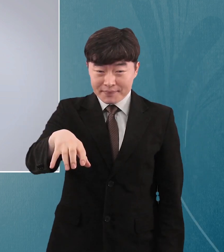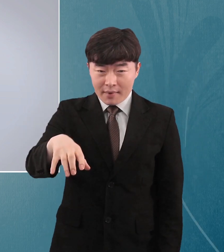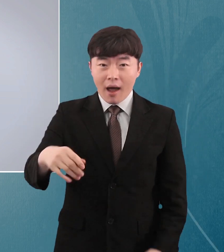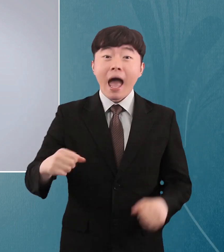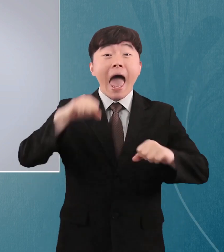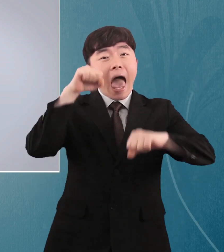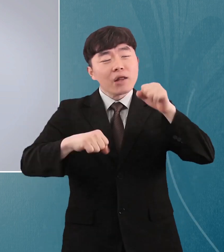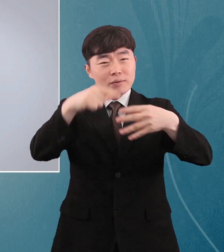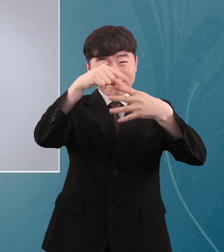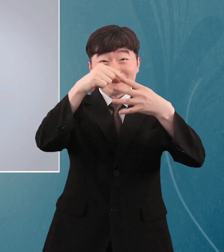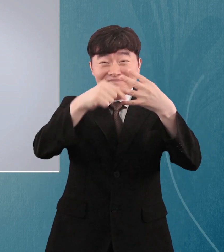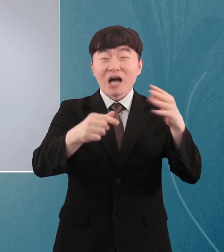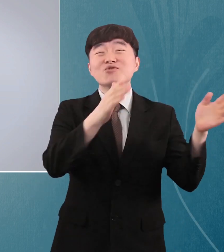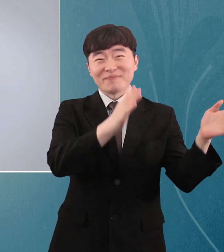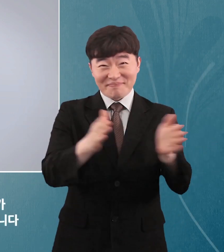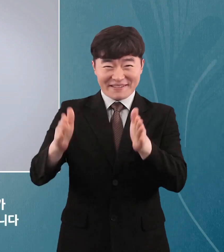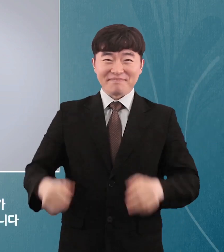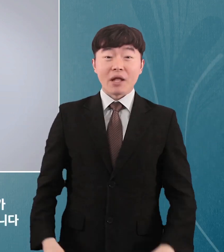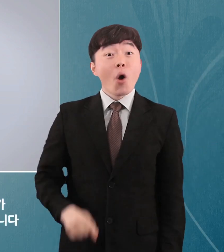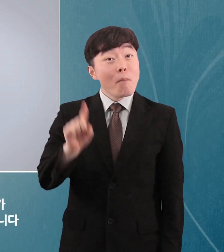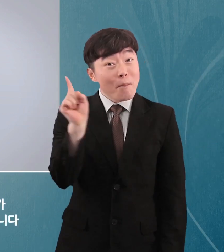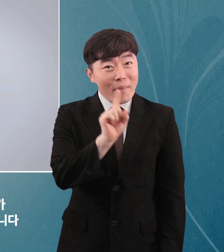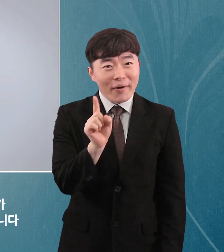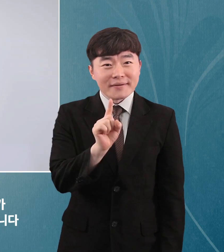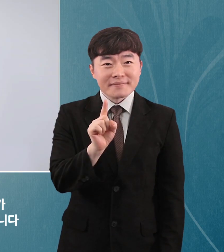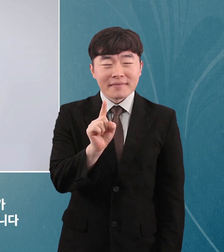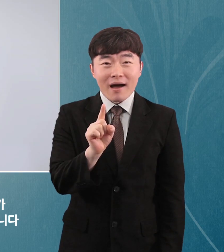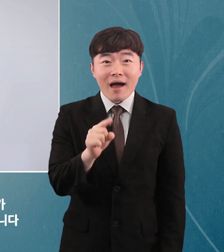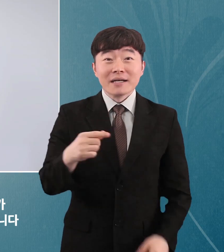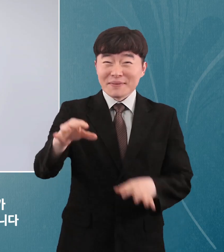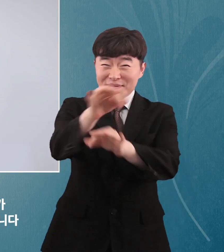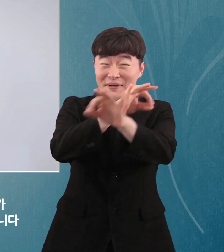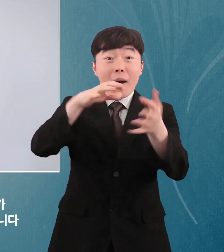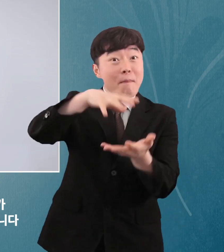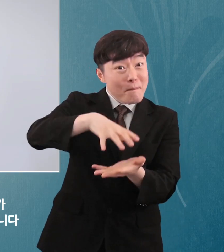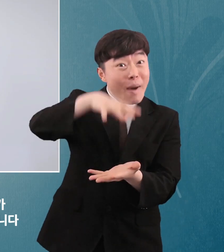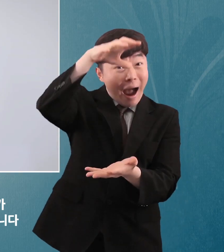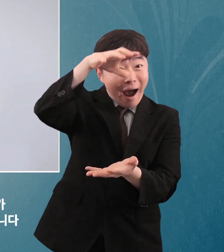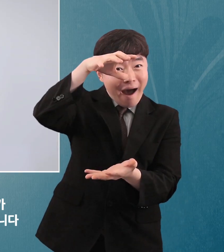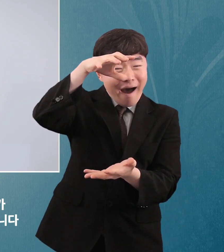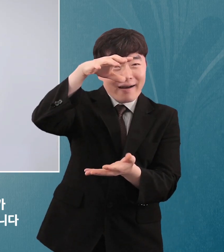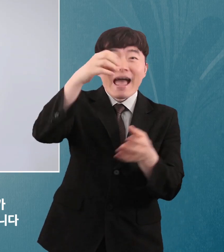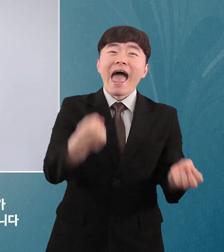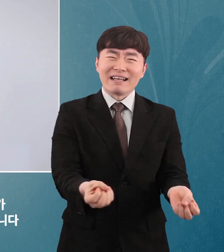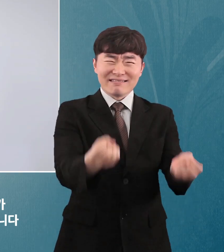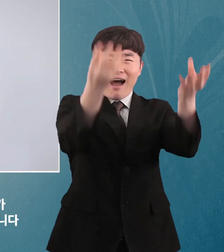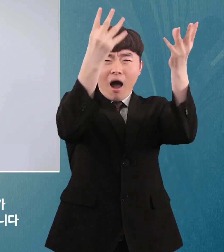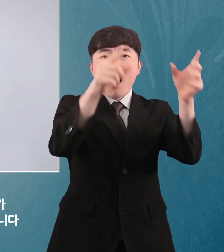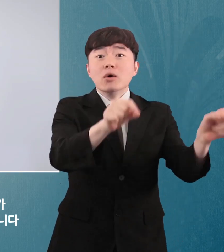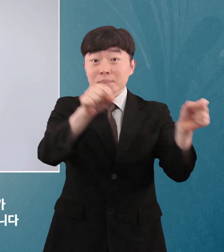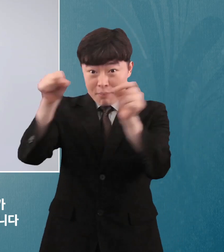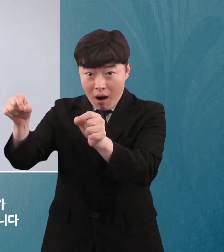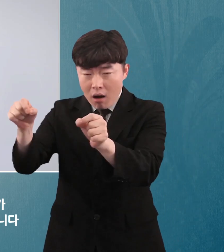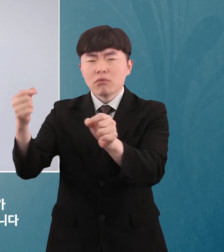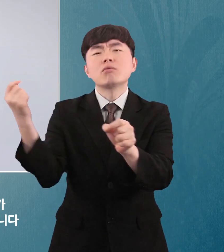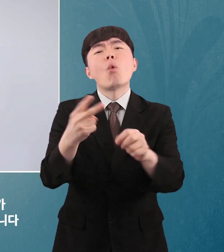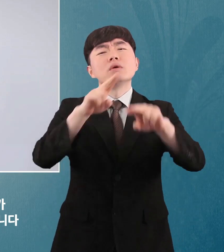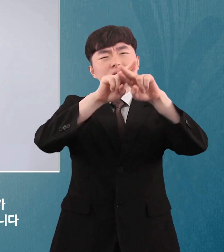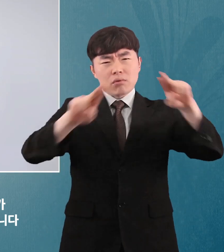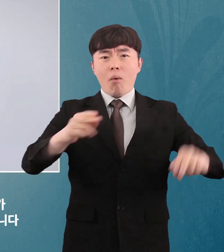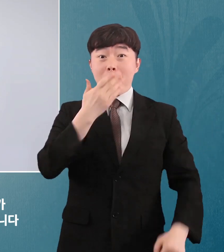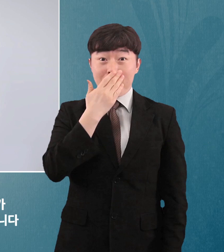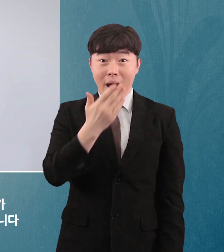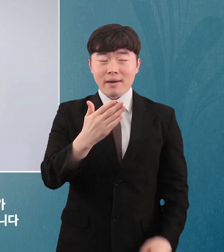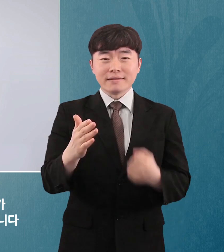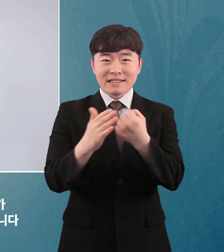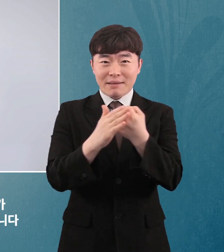대응 매뉴얼이 마련되어 있습니다. 매뉴얼에 따라 미세먼지 농도가 높으면 야외 행사가 변경되거나 취소될